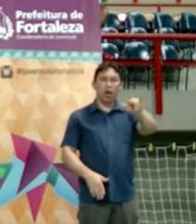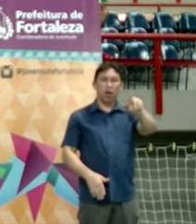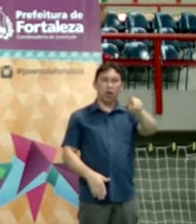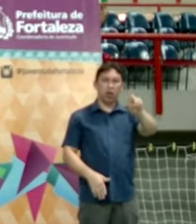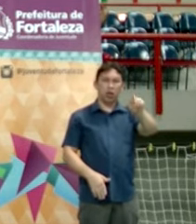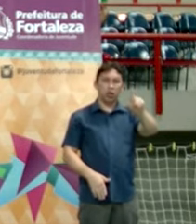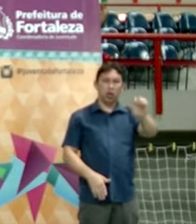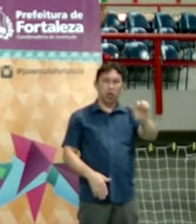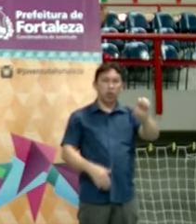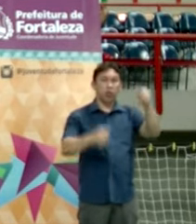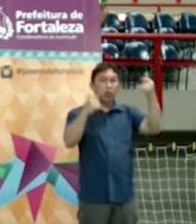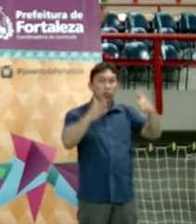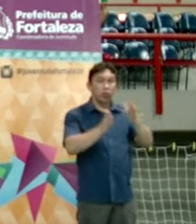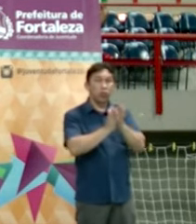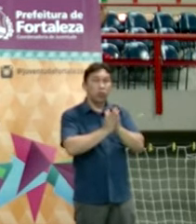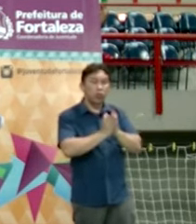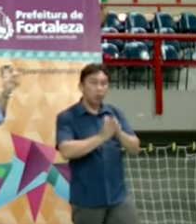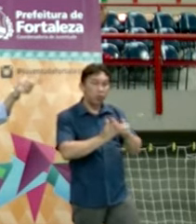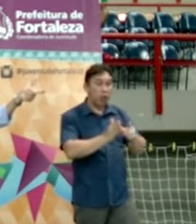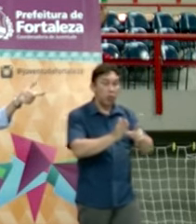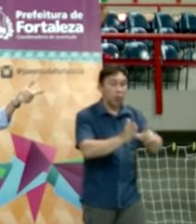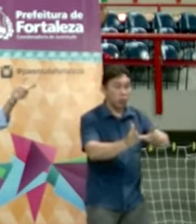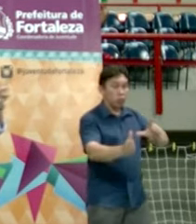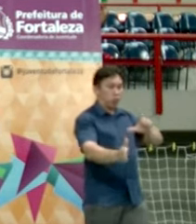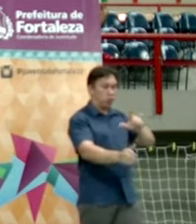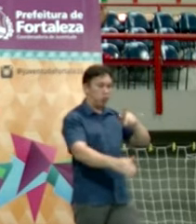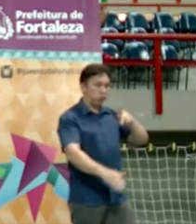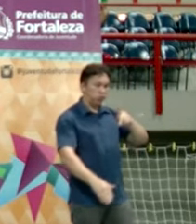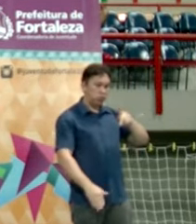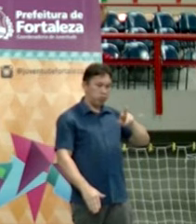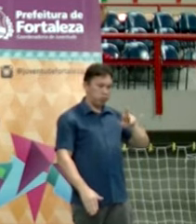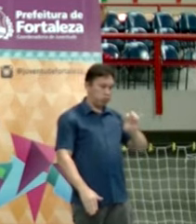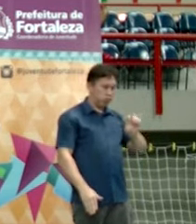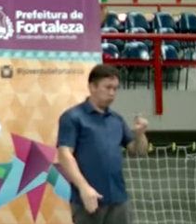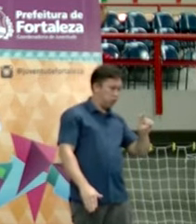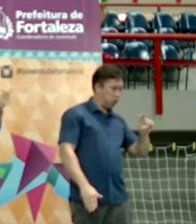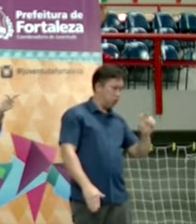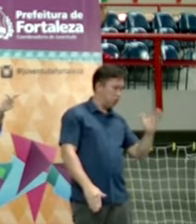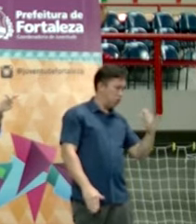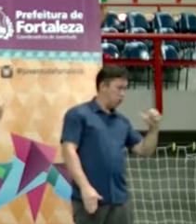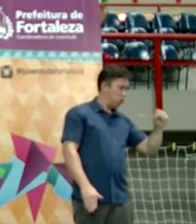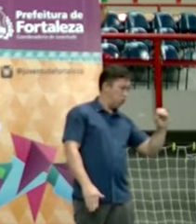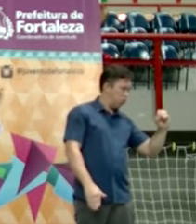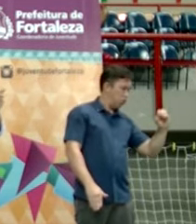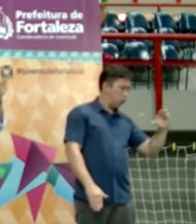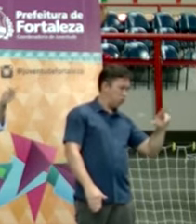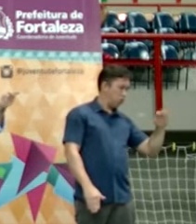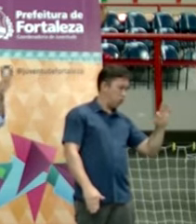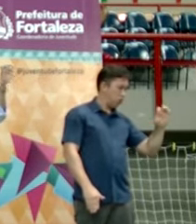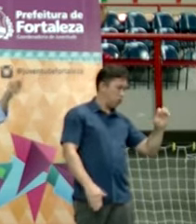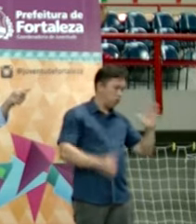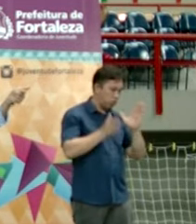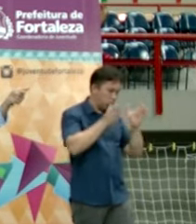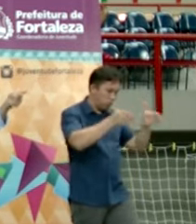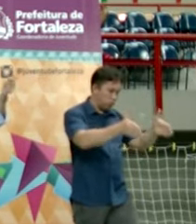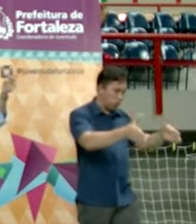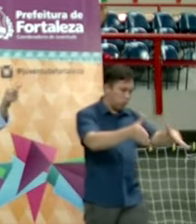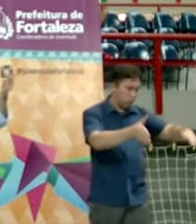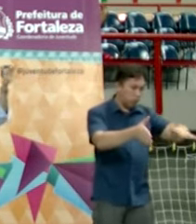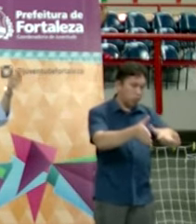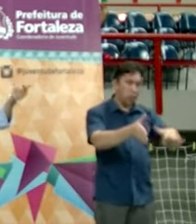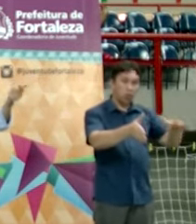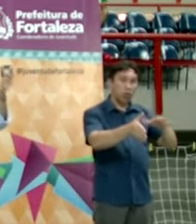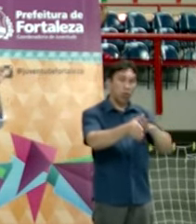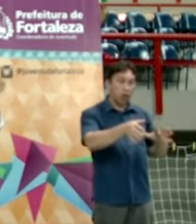porque, como eu estava falando dos pré-socráticos, e eu estava falando dos filósofos da natureza, eu foquei apenas aqueles